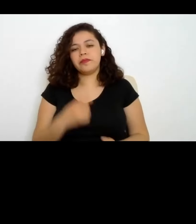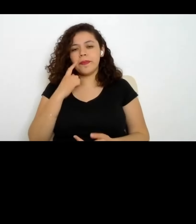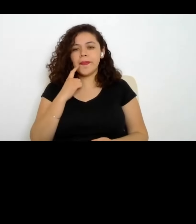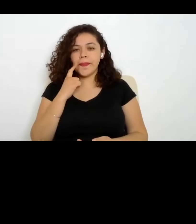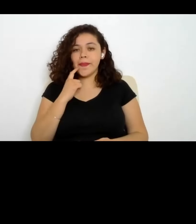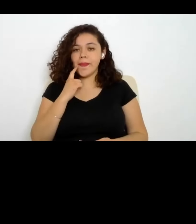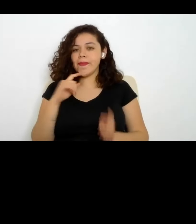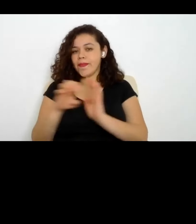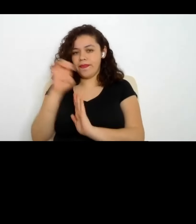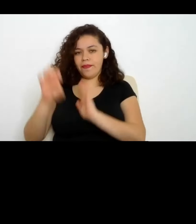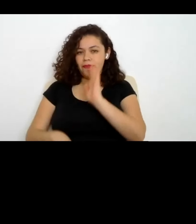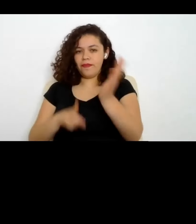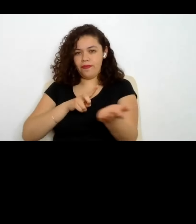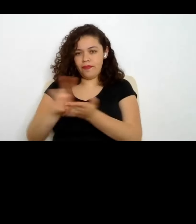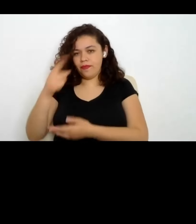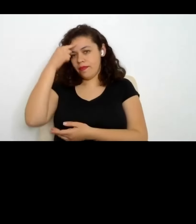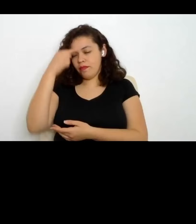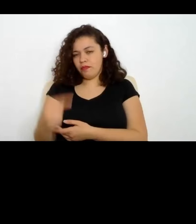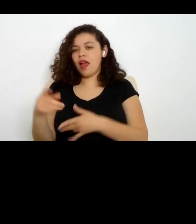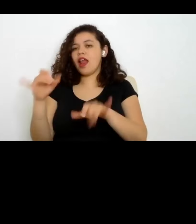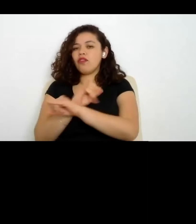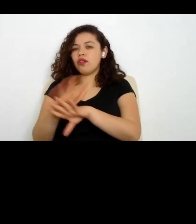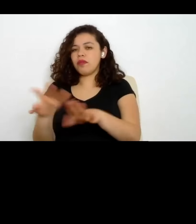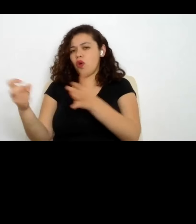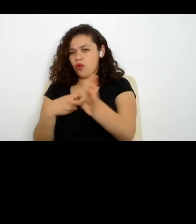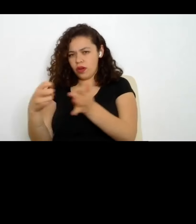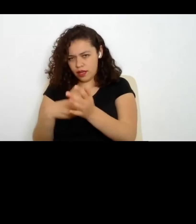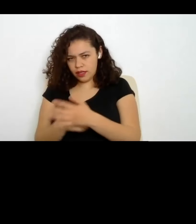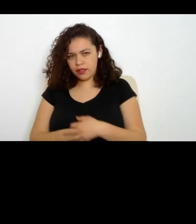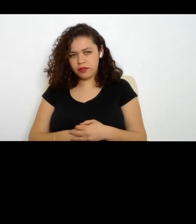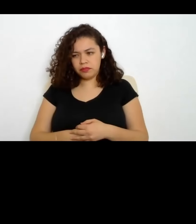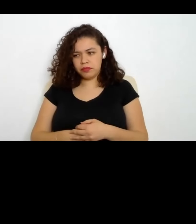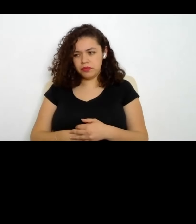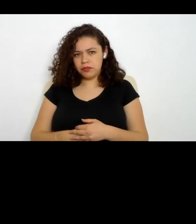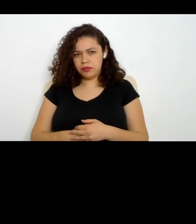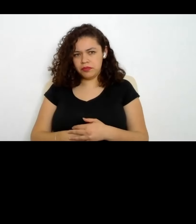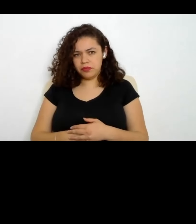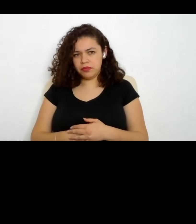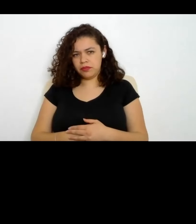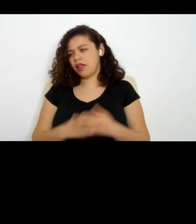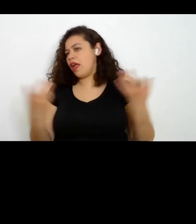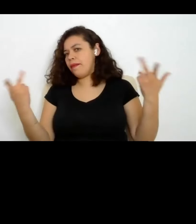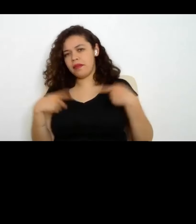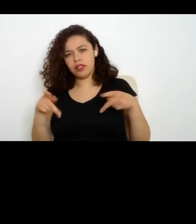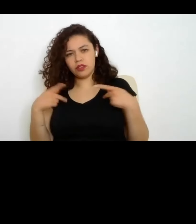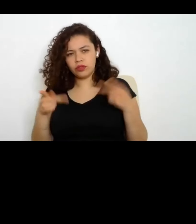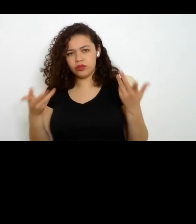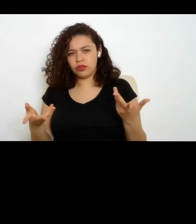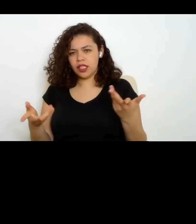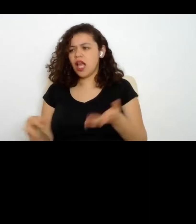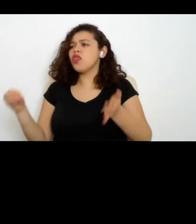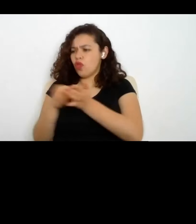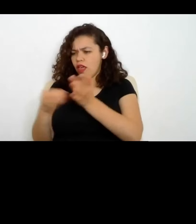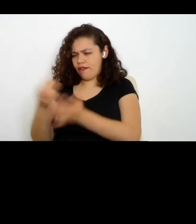quiere ejercer el derecho de rectificación de sus datos, vamos a suponer que sea un paciente activo de